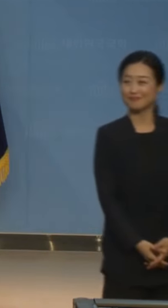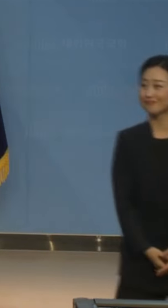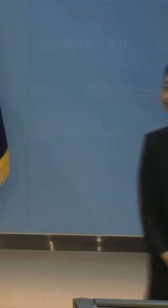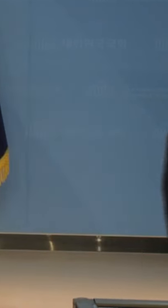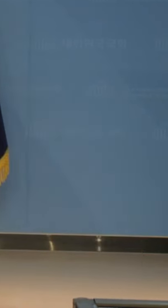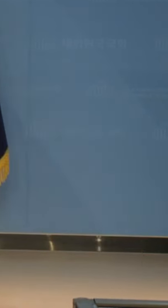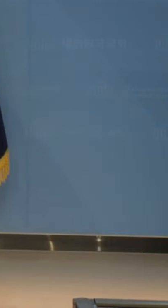고생하셨습니다 고생하셨습니다 고생하셨습니다